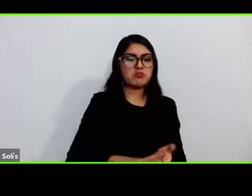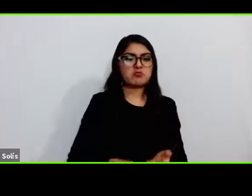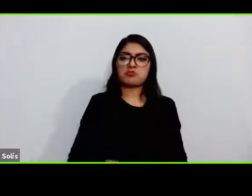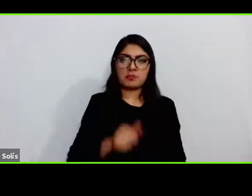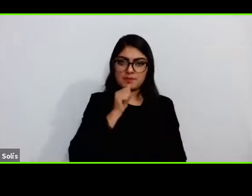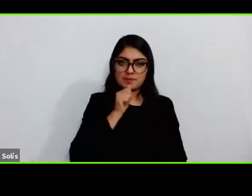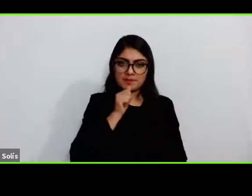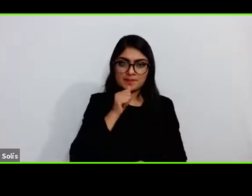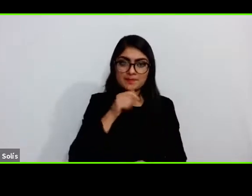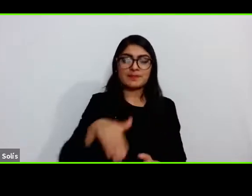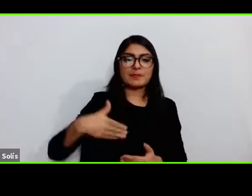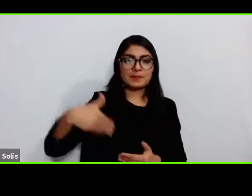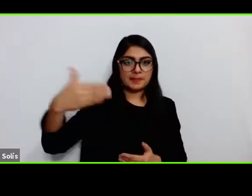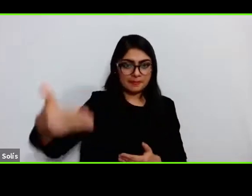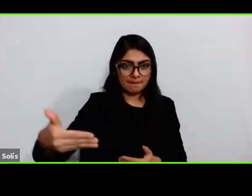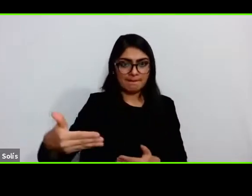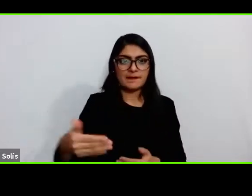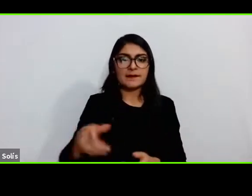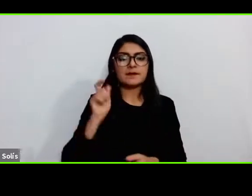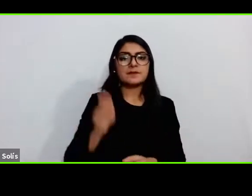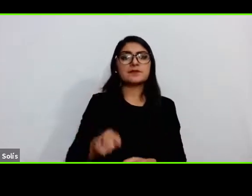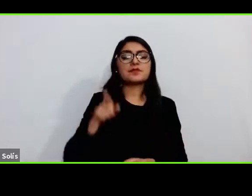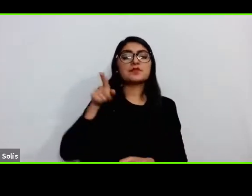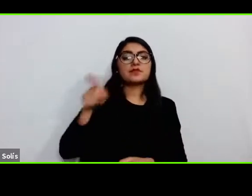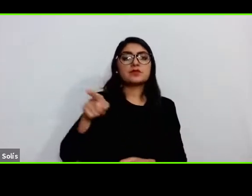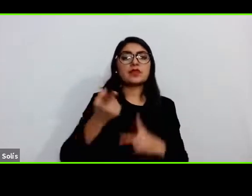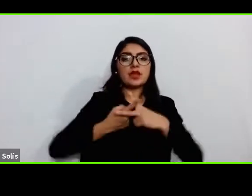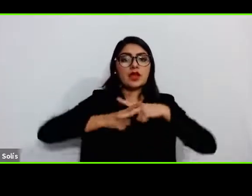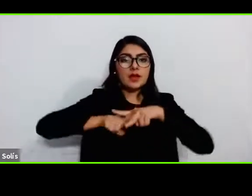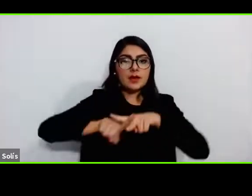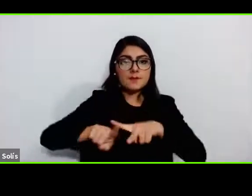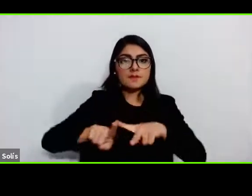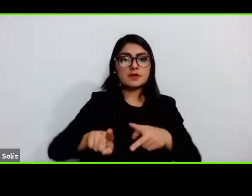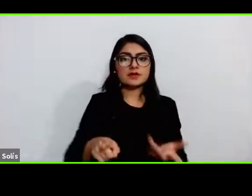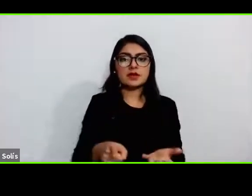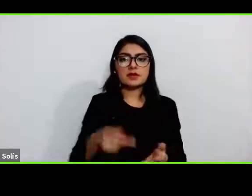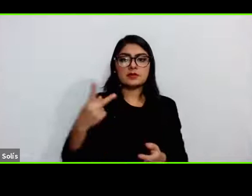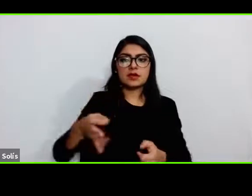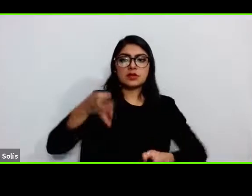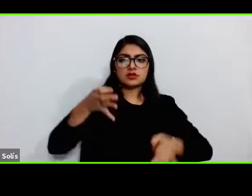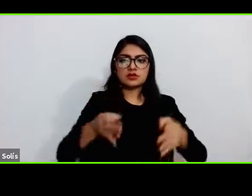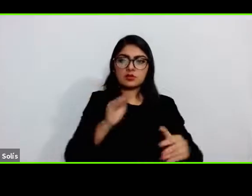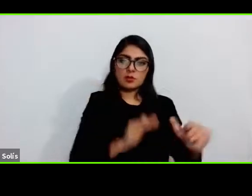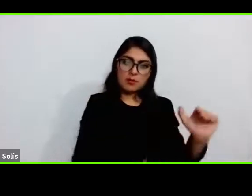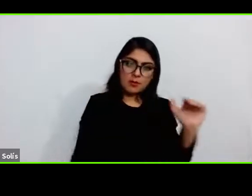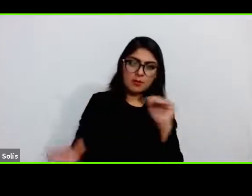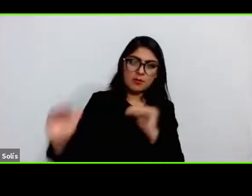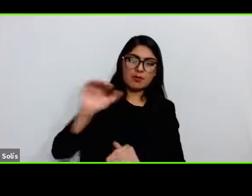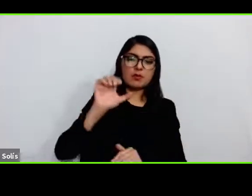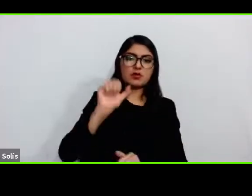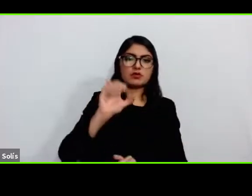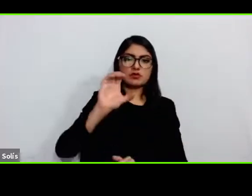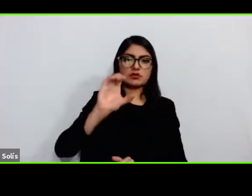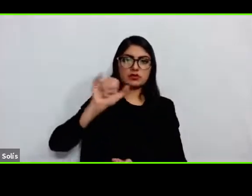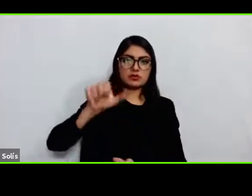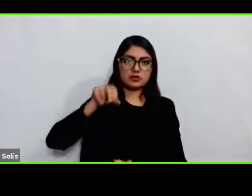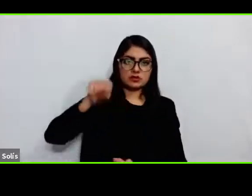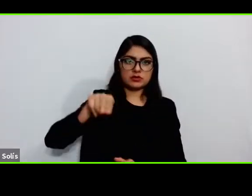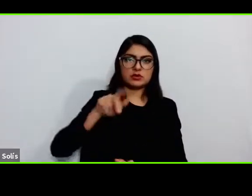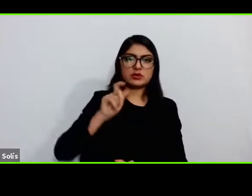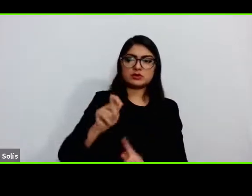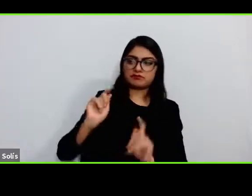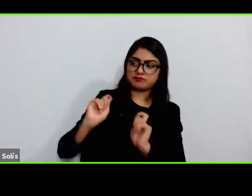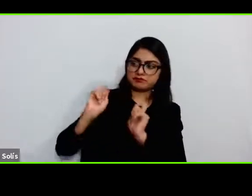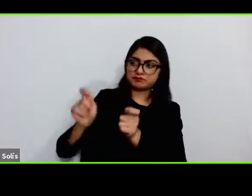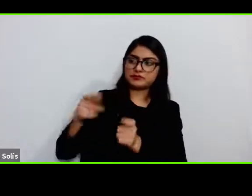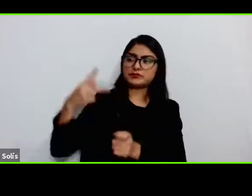Gracias a la transición mexicana y además al papel, digamos, que empieza a jugar la Suprema Corte como órgano que le da el carácter